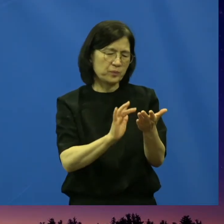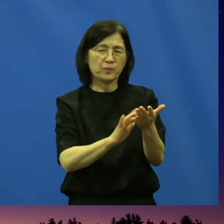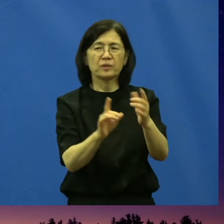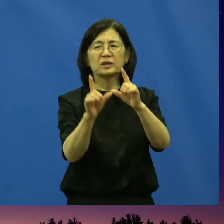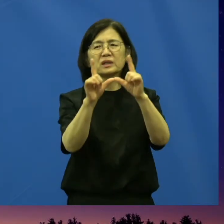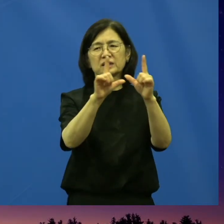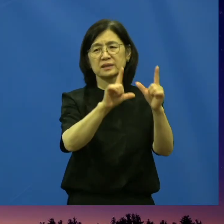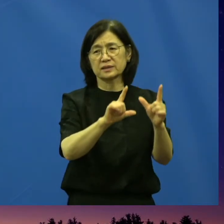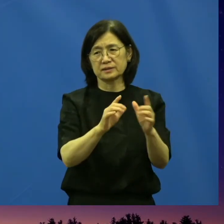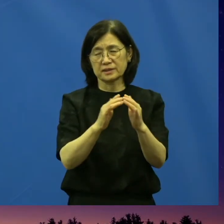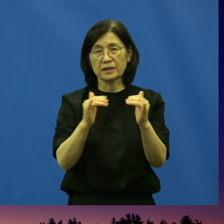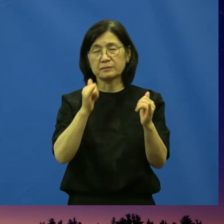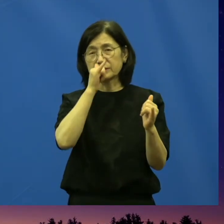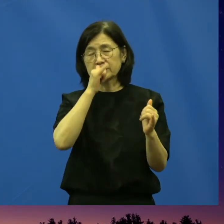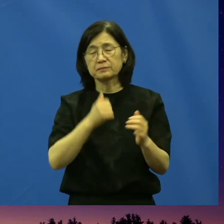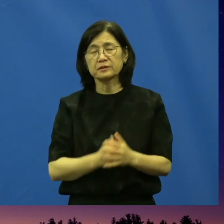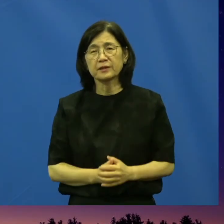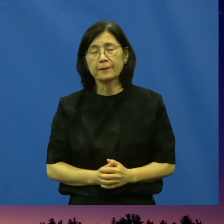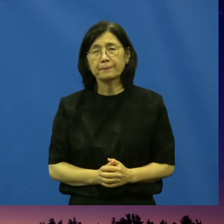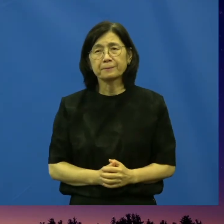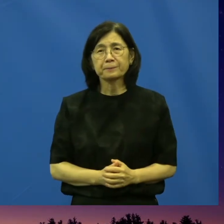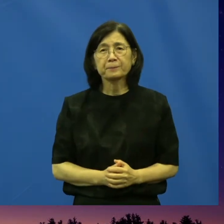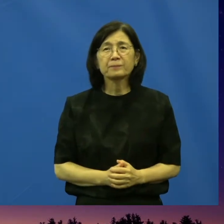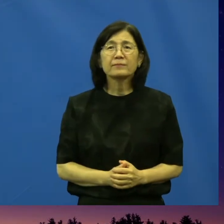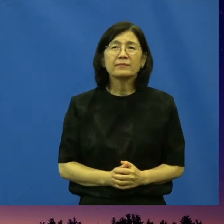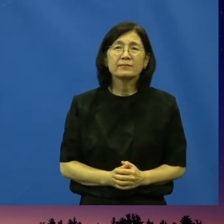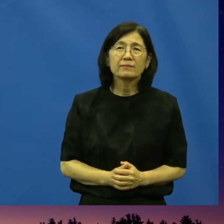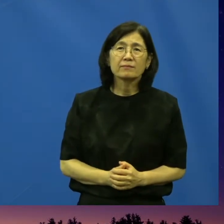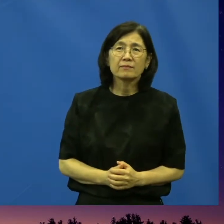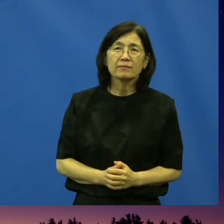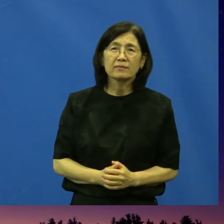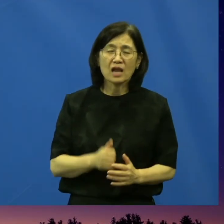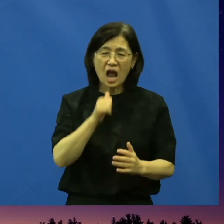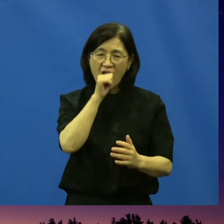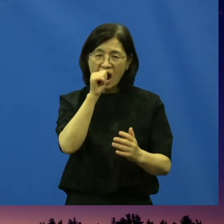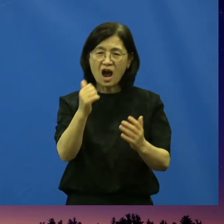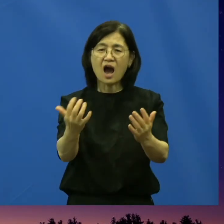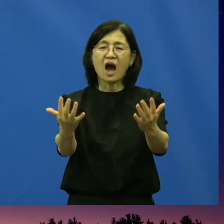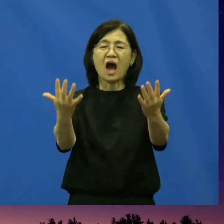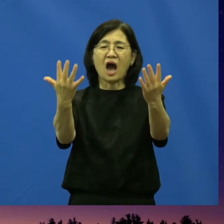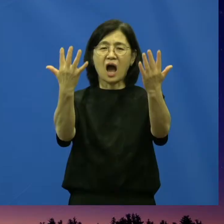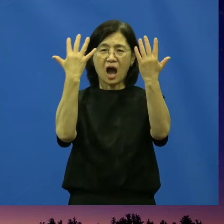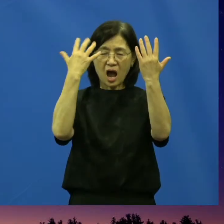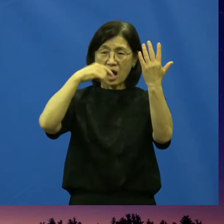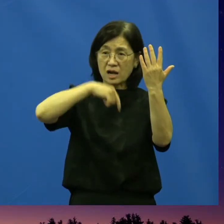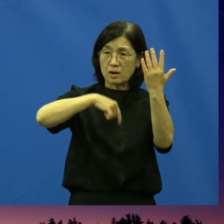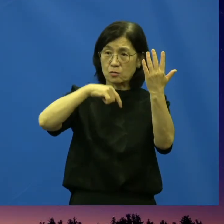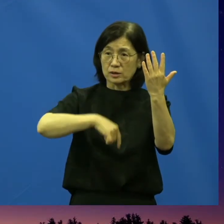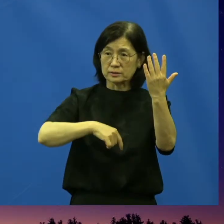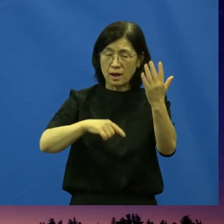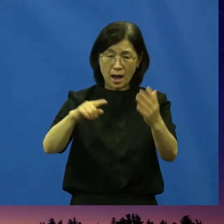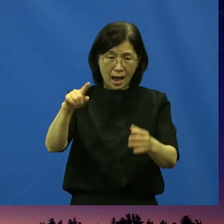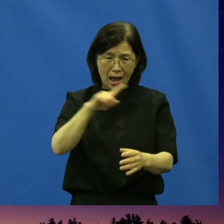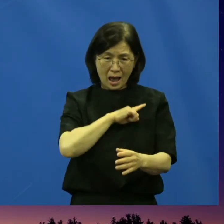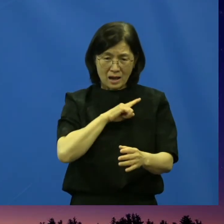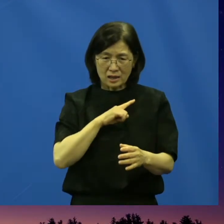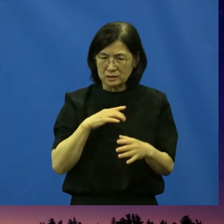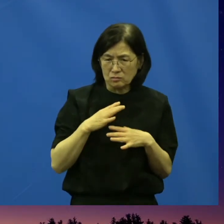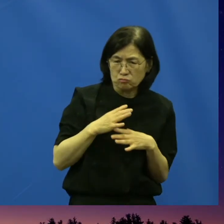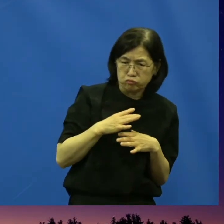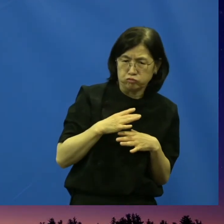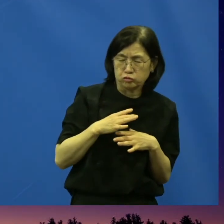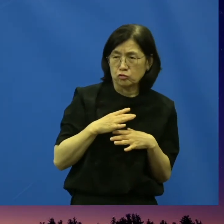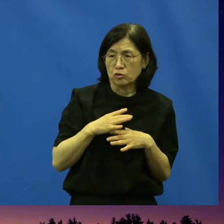사람들. 여러분, 이 감옥에서도요, 가장 두려운 곳이 어디예요? 독방이에요. 독방.